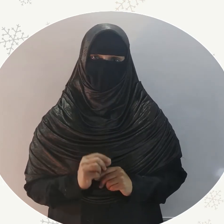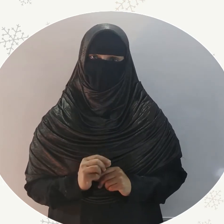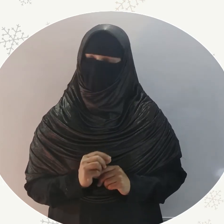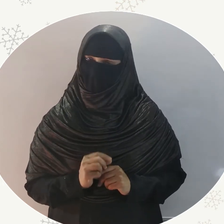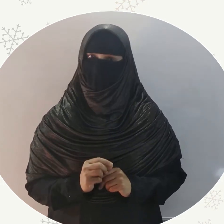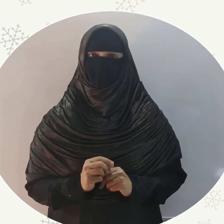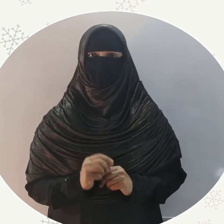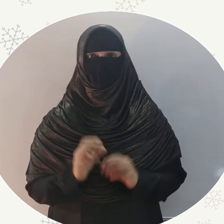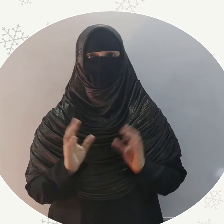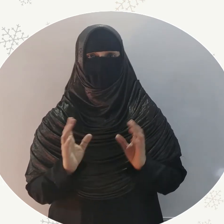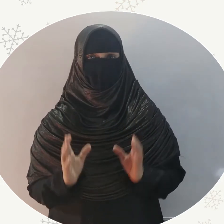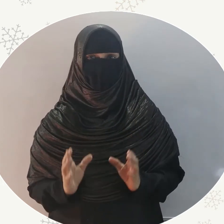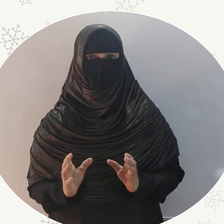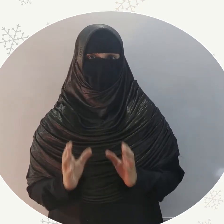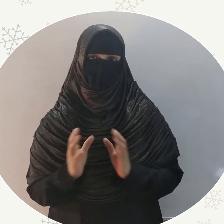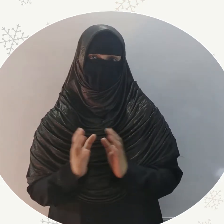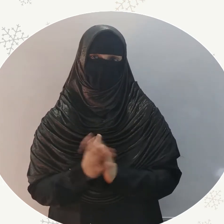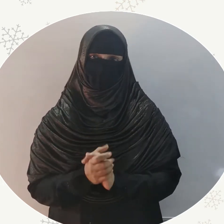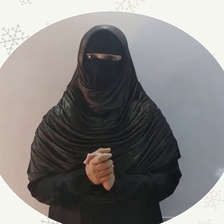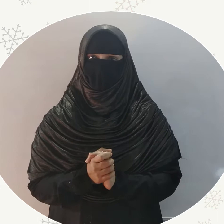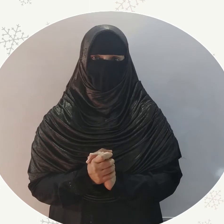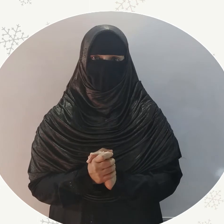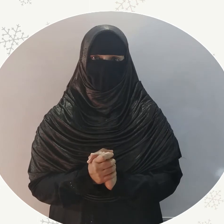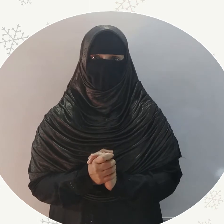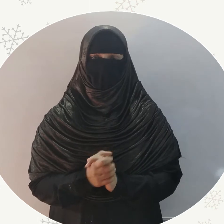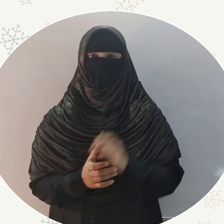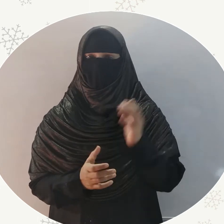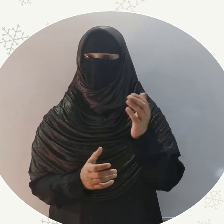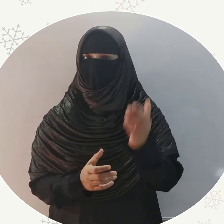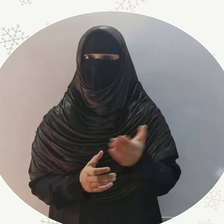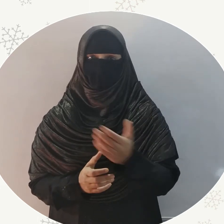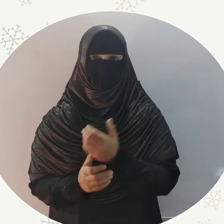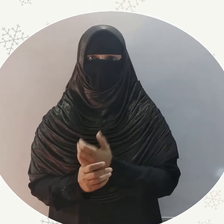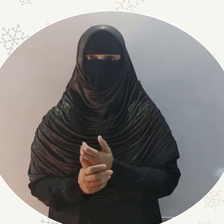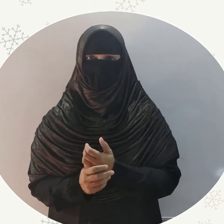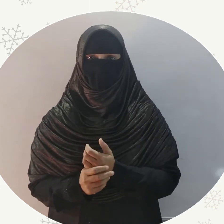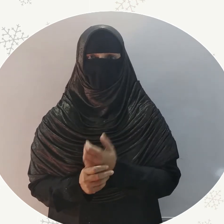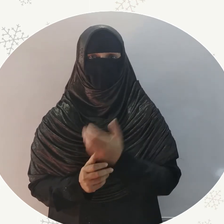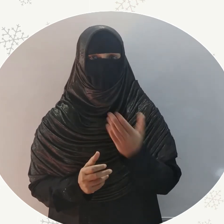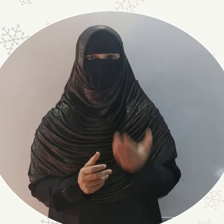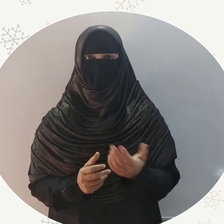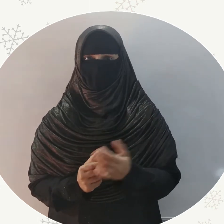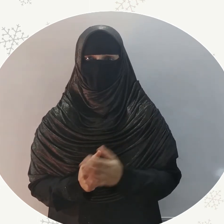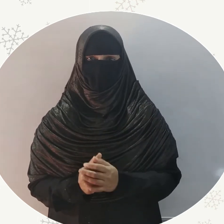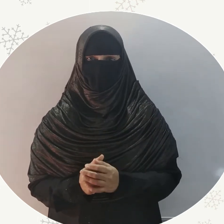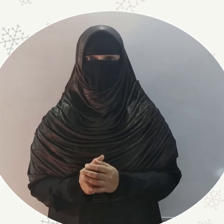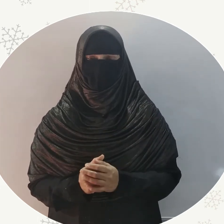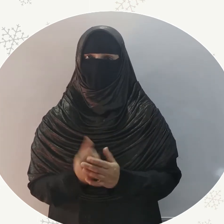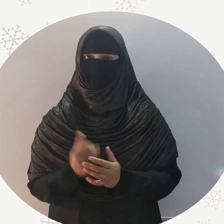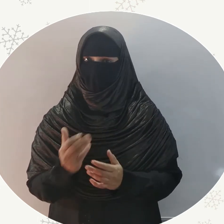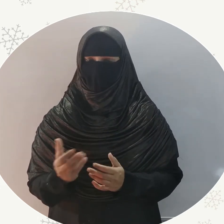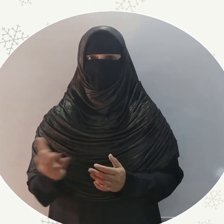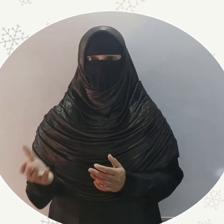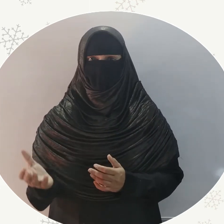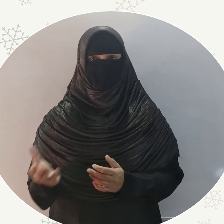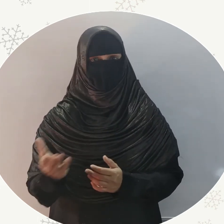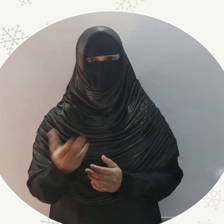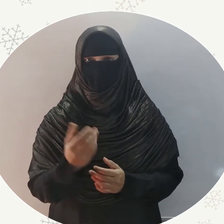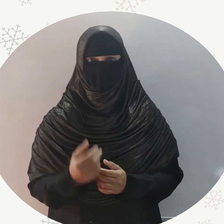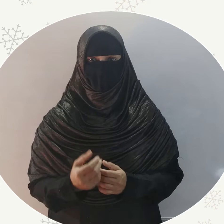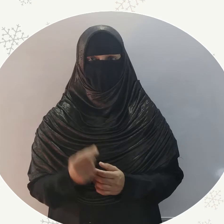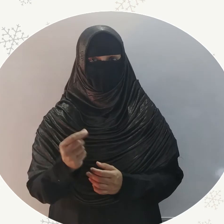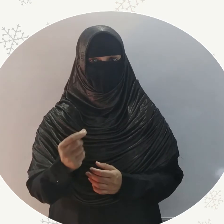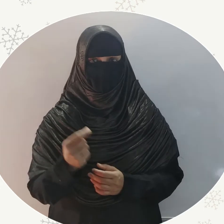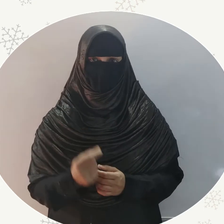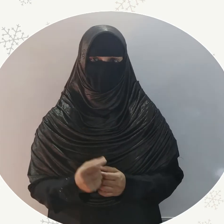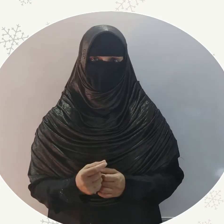തെറ്റാണ്. ഓക്കെ, ഇപ്പോൾ നമ്മൾ പറയത്തില്ലേ ഇതിൽ എത്ര ഡാറ്റ ഉണ്ട്, എന്റെ ഡാറ്റ തീർന്നു പോയി, എത്ര ഡാറ്റ പ്ലാൻ ആണ്, അങ്ങനെയൊക്കെ നമ്മൾ ചോദിക്കും.